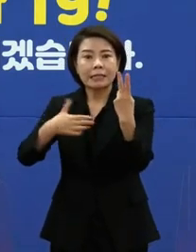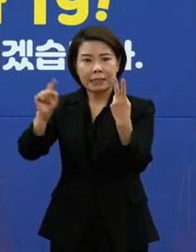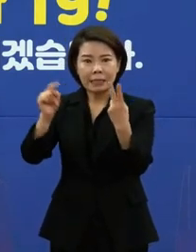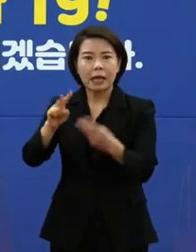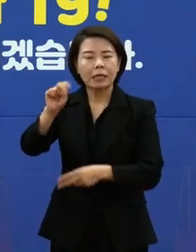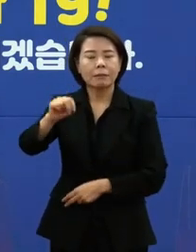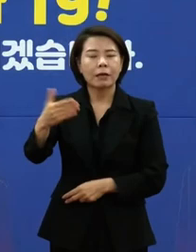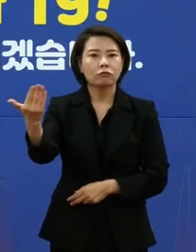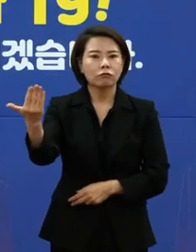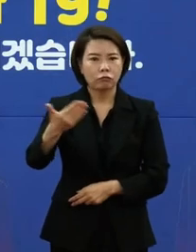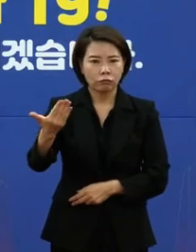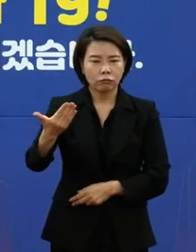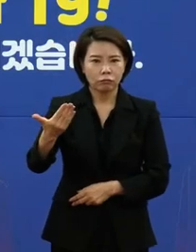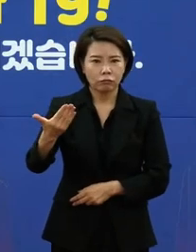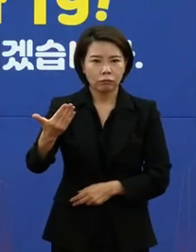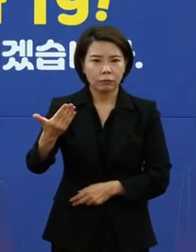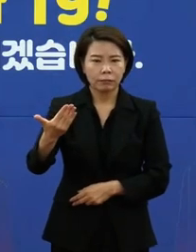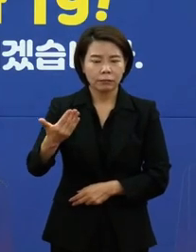2만